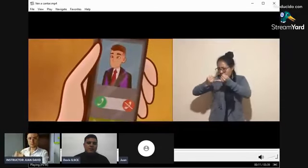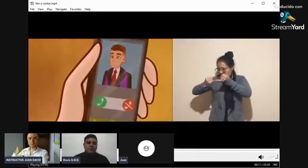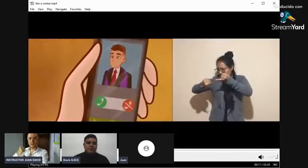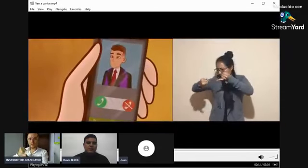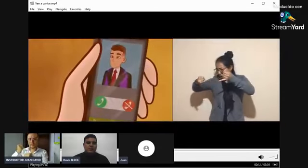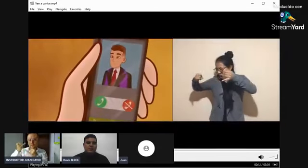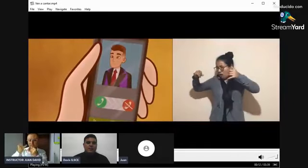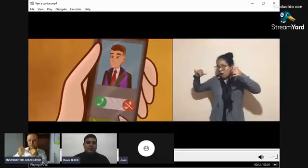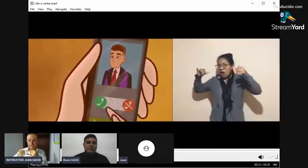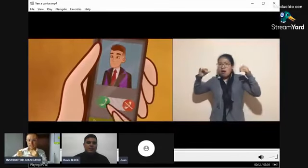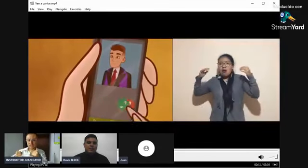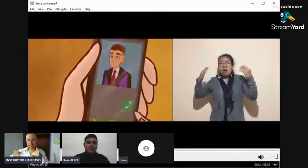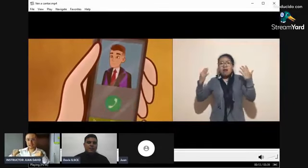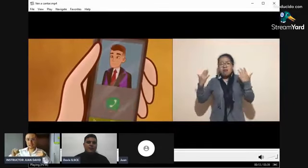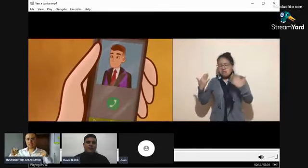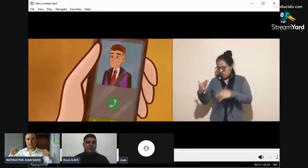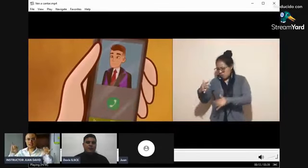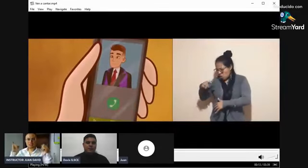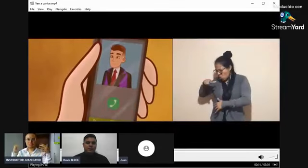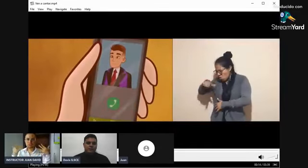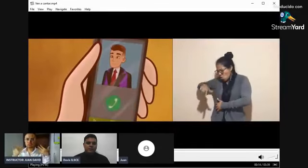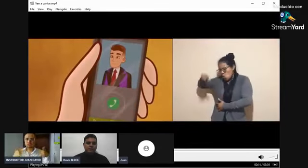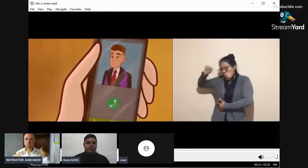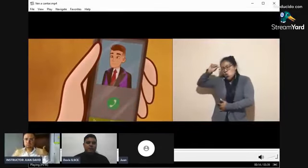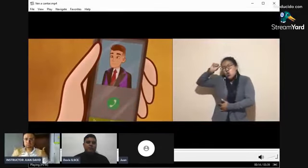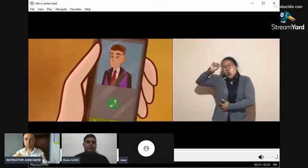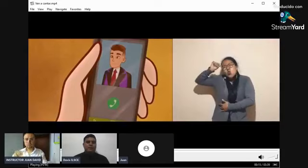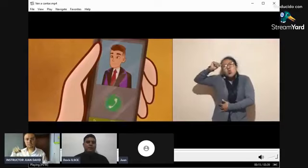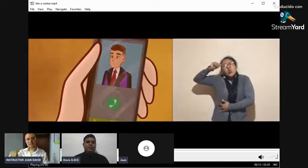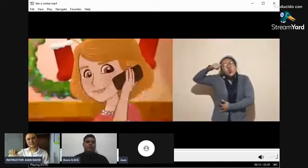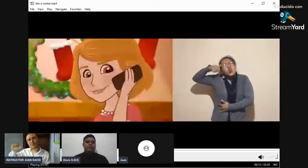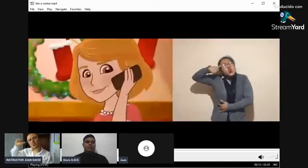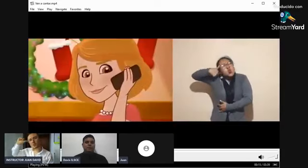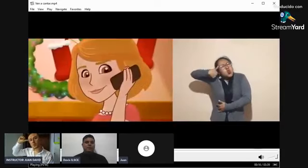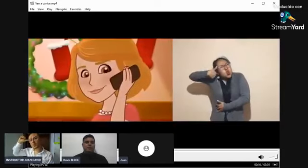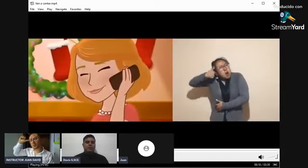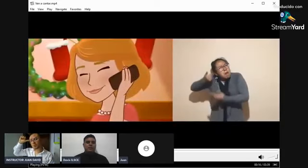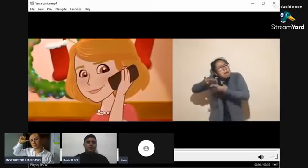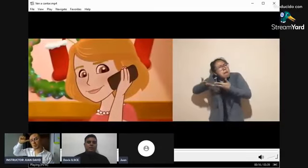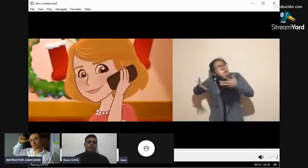Otro año que queda atrás, mil momentos que